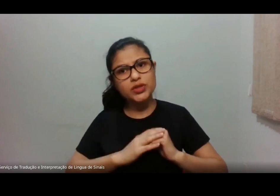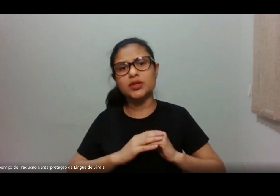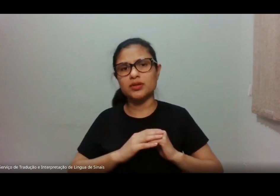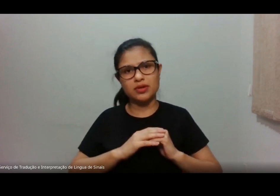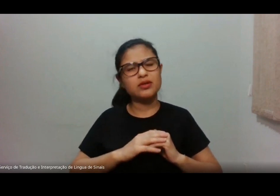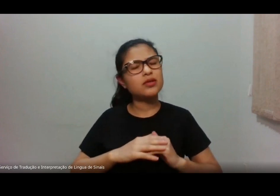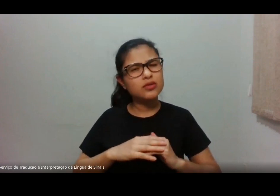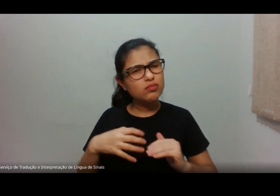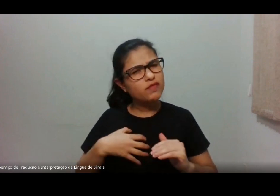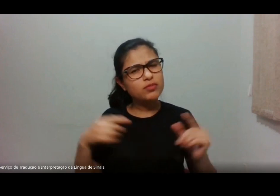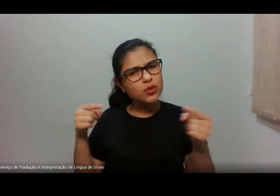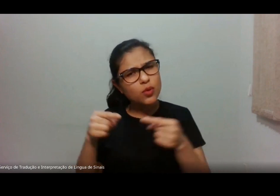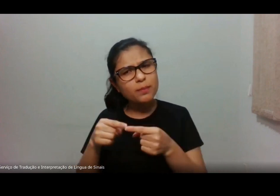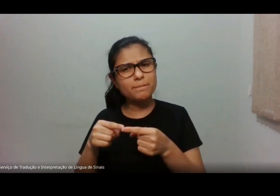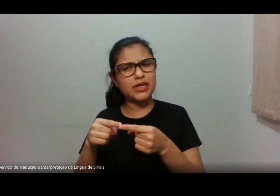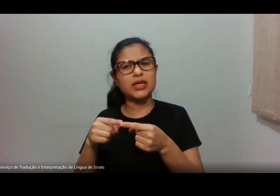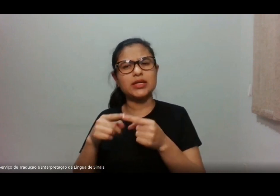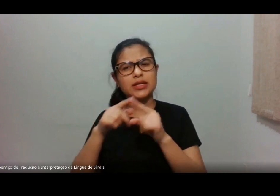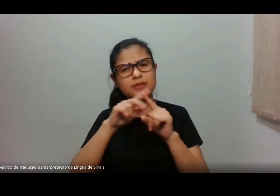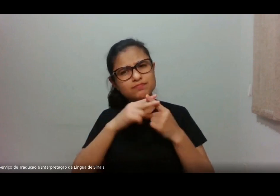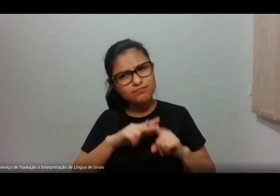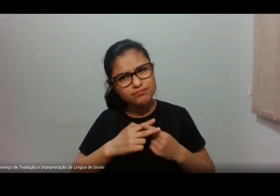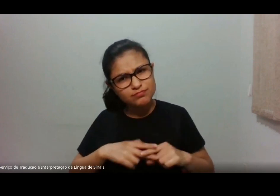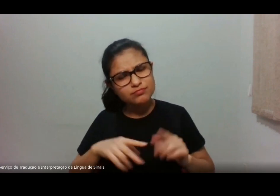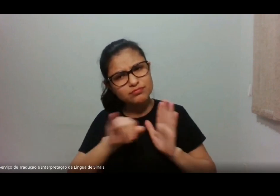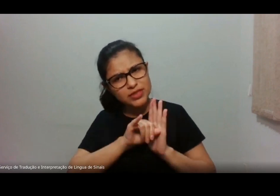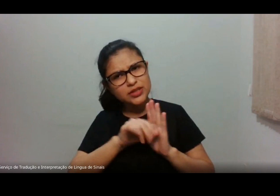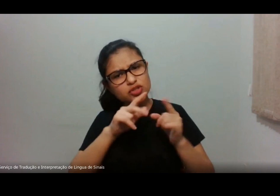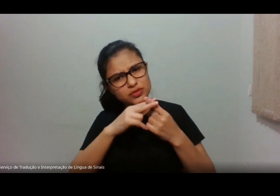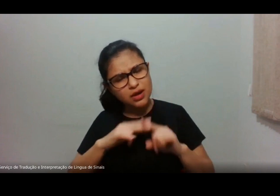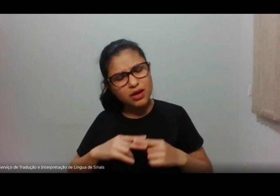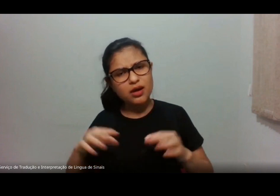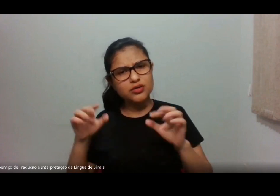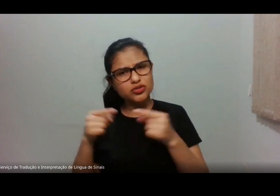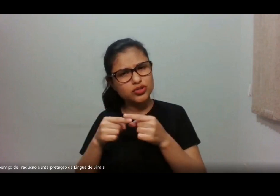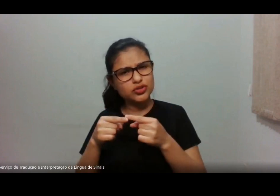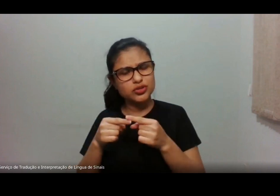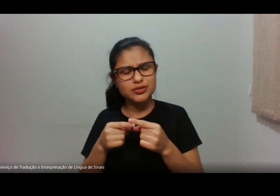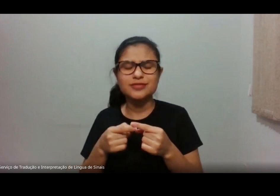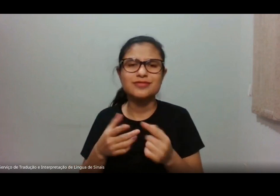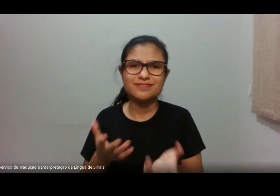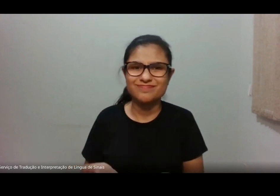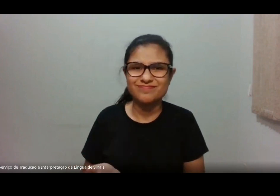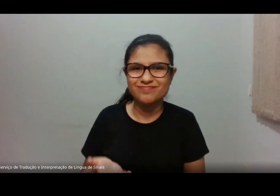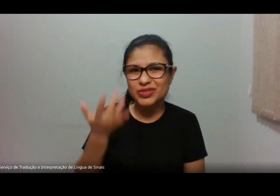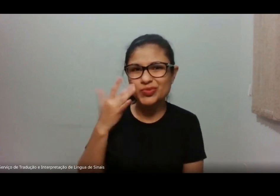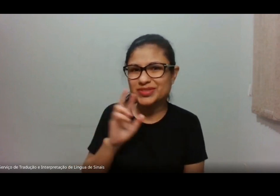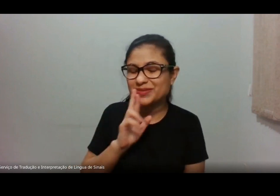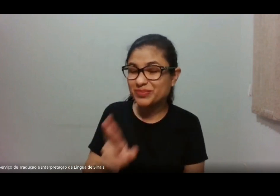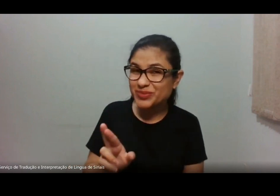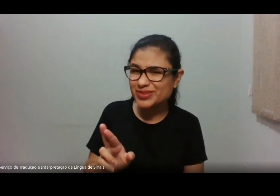mais ajustada ao que lhe convém. Eu não sei se eu respondi, Celina, desculpe se não foi bem